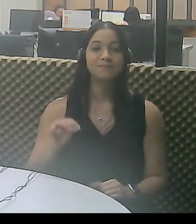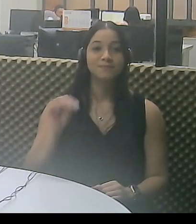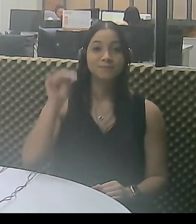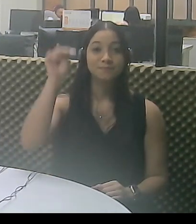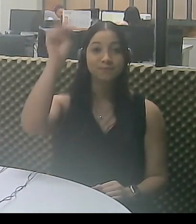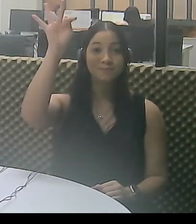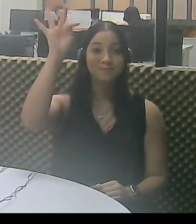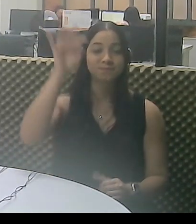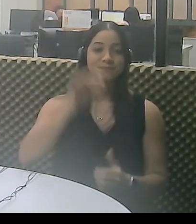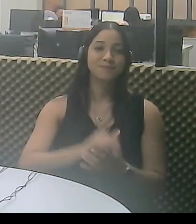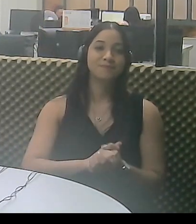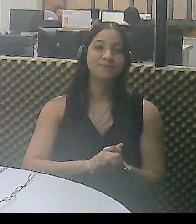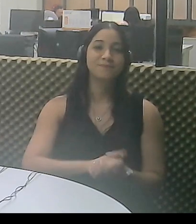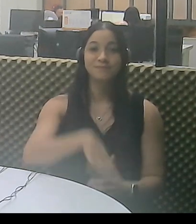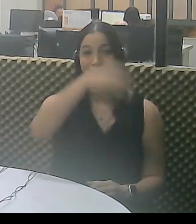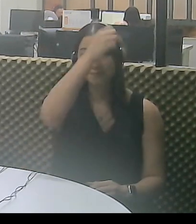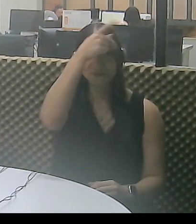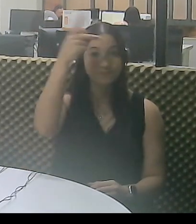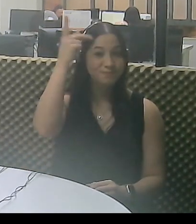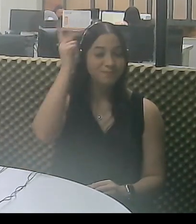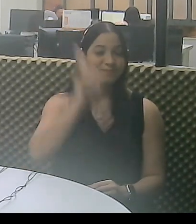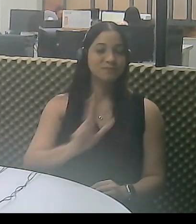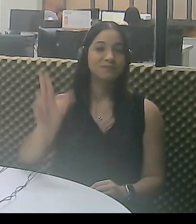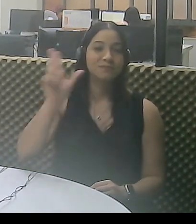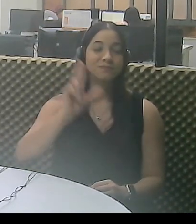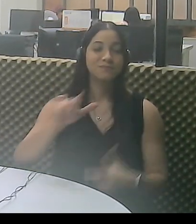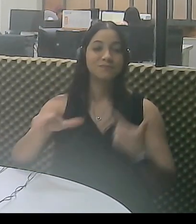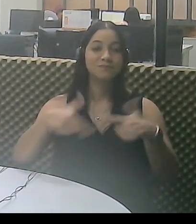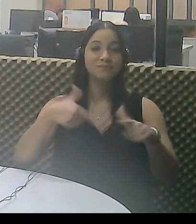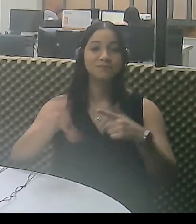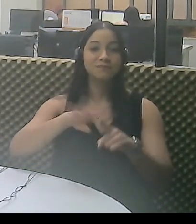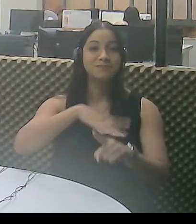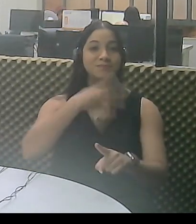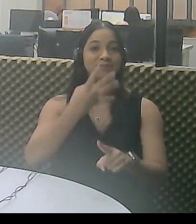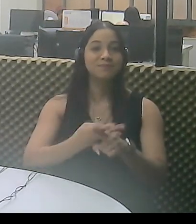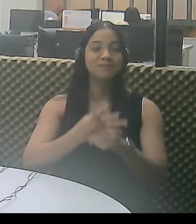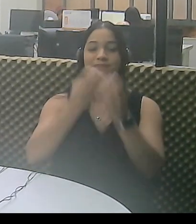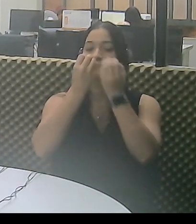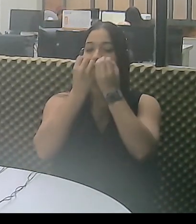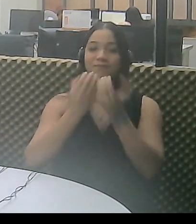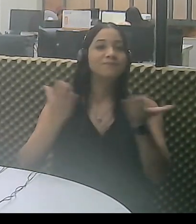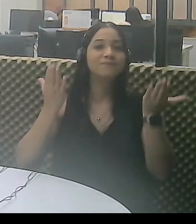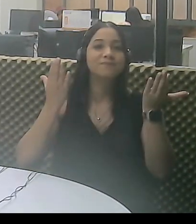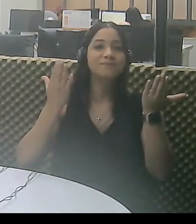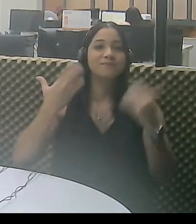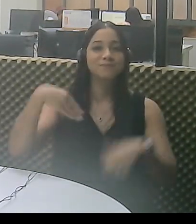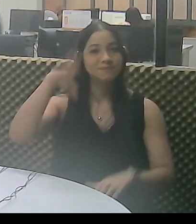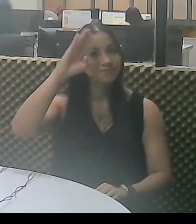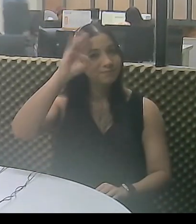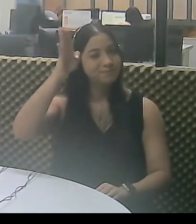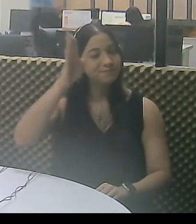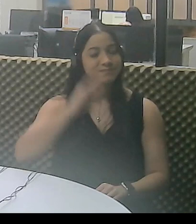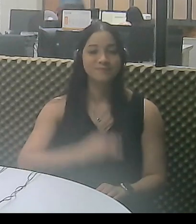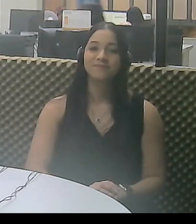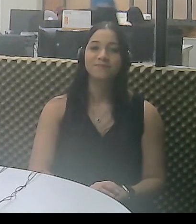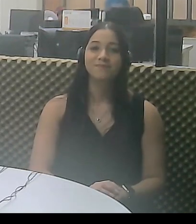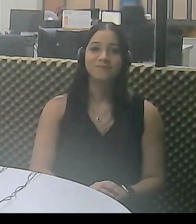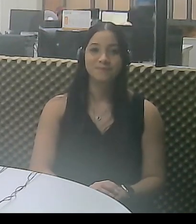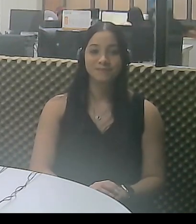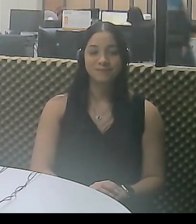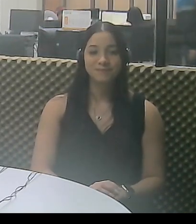Comunicação, Marco Túlio de Castro Kalimann. Prefeitura de Uberlândia. Fazer mais, fazer bem. Até a